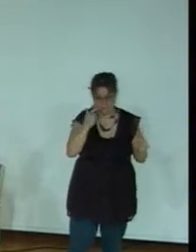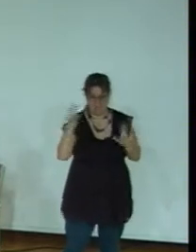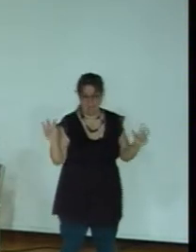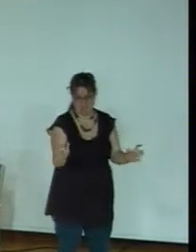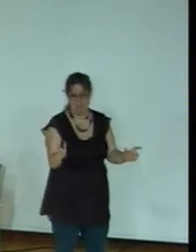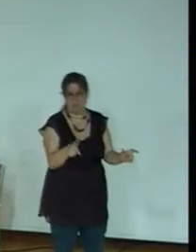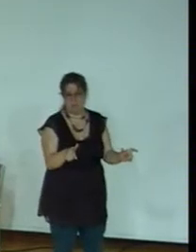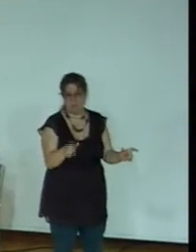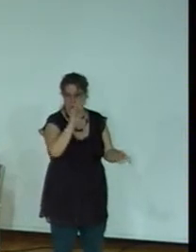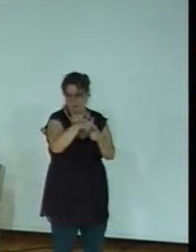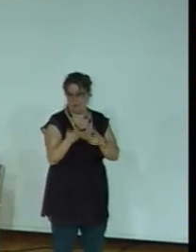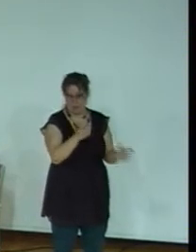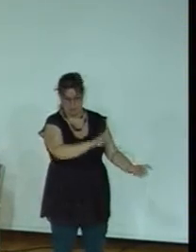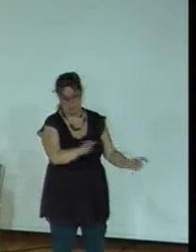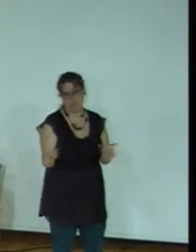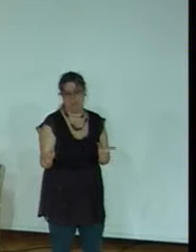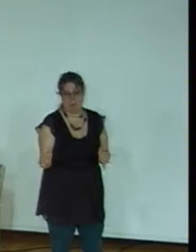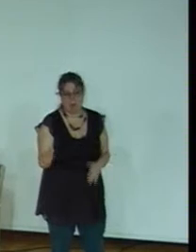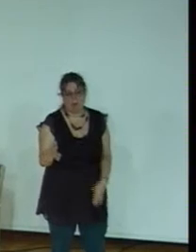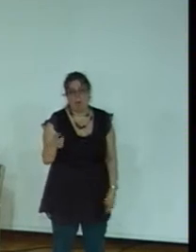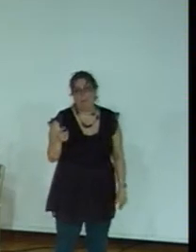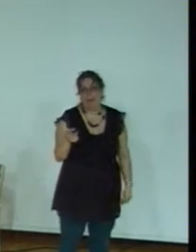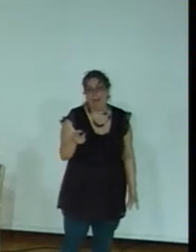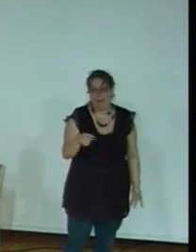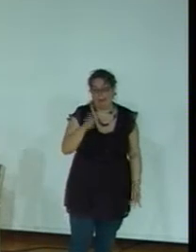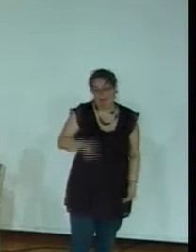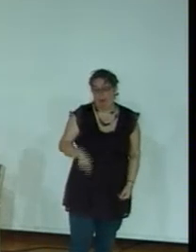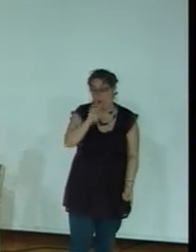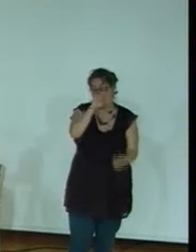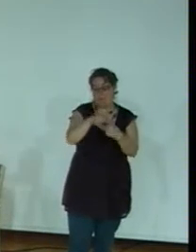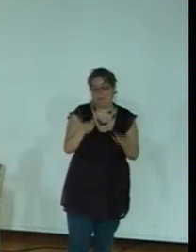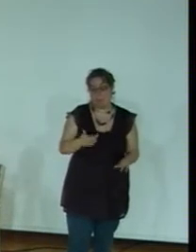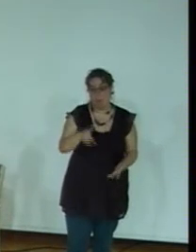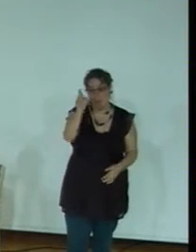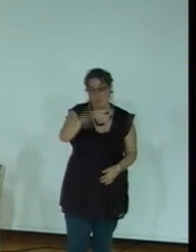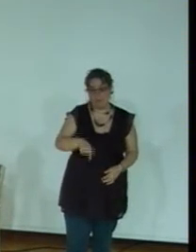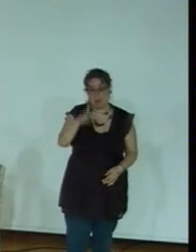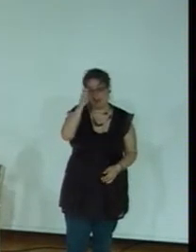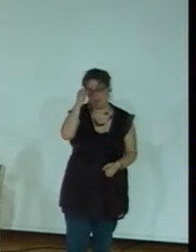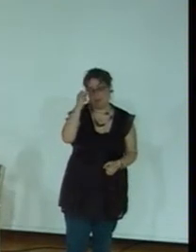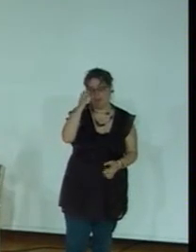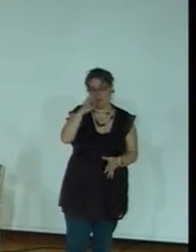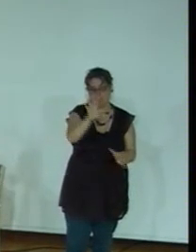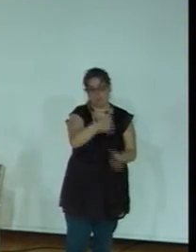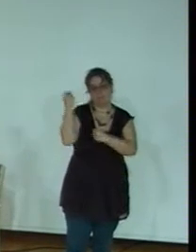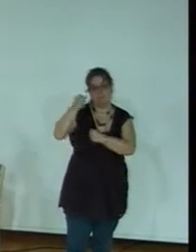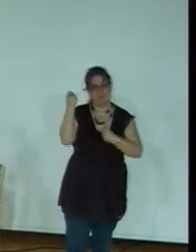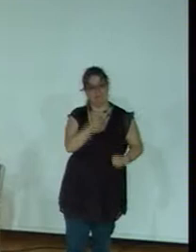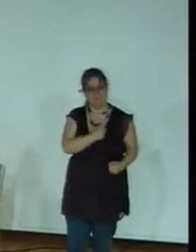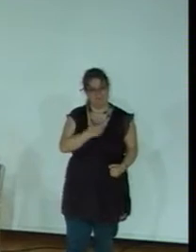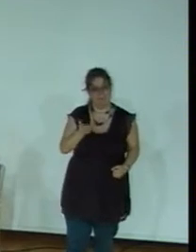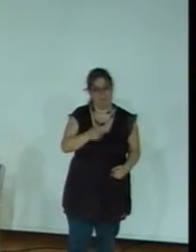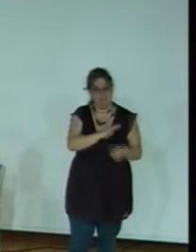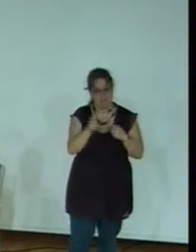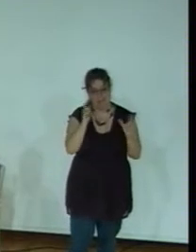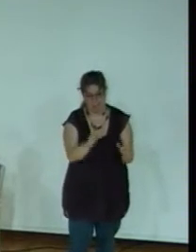but réel n'est pas d'empêcher les djihadistes endurcis de regarder leur site web favori. Ils savent comment faire